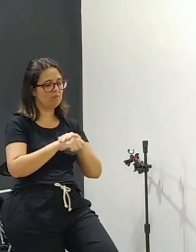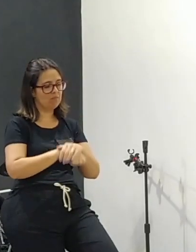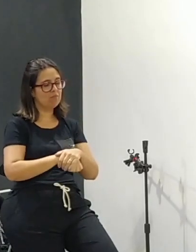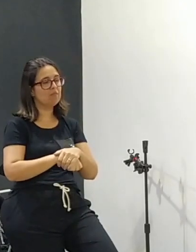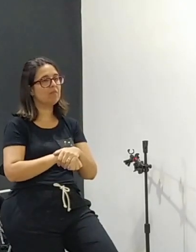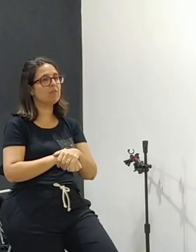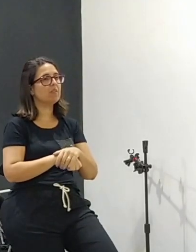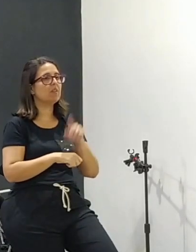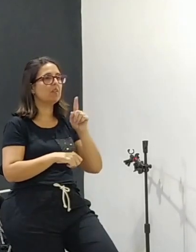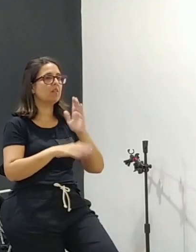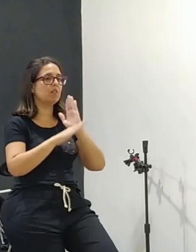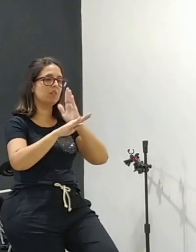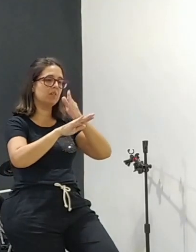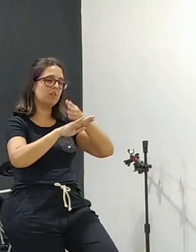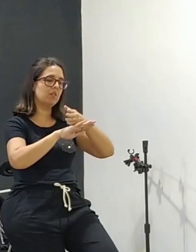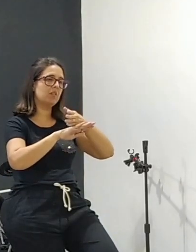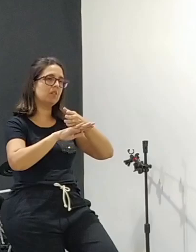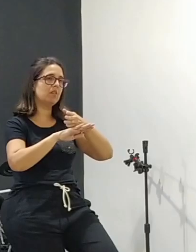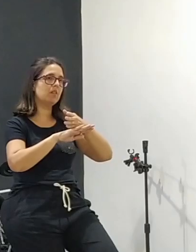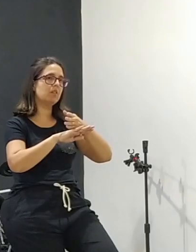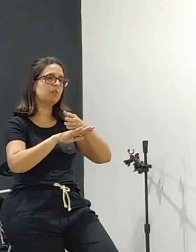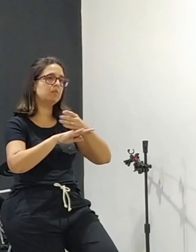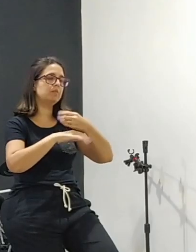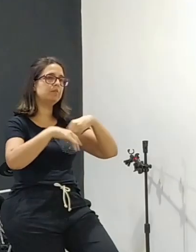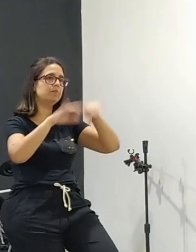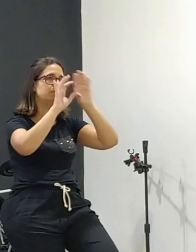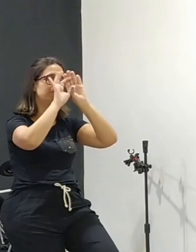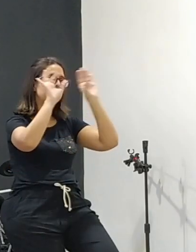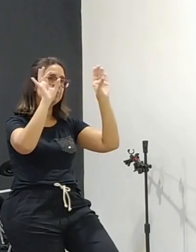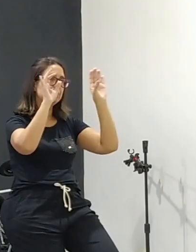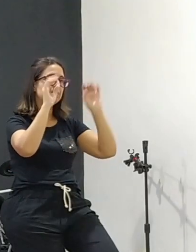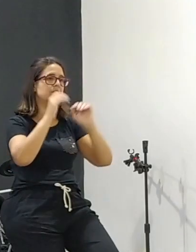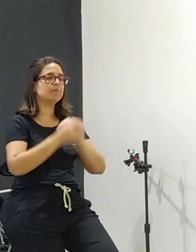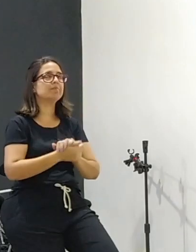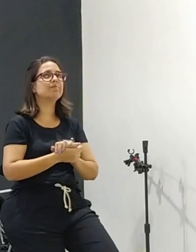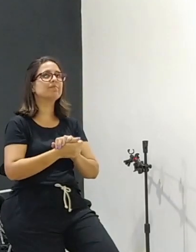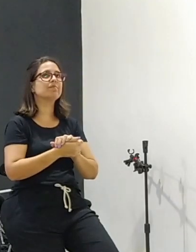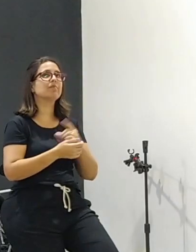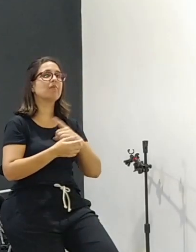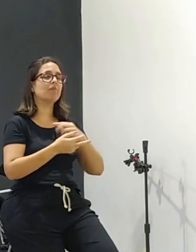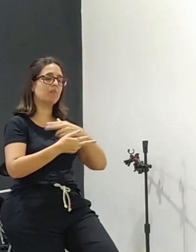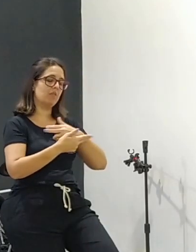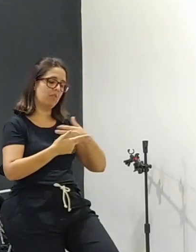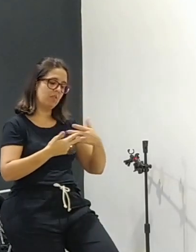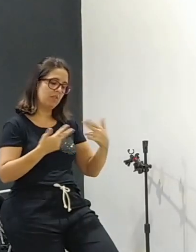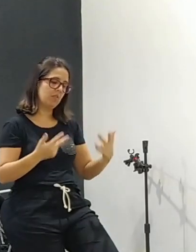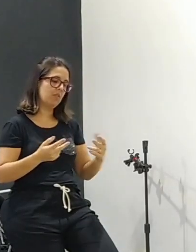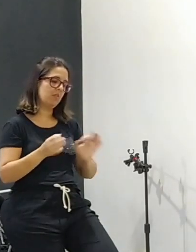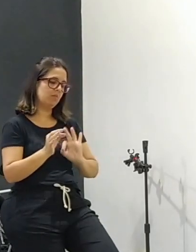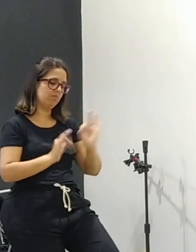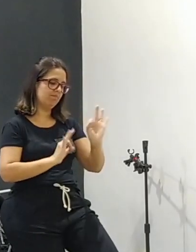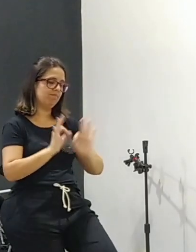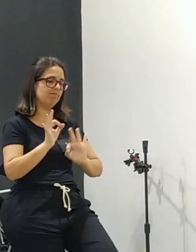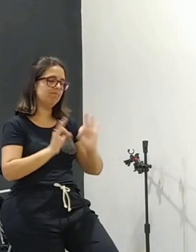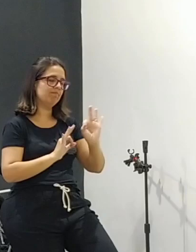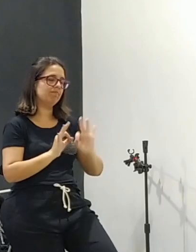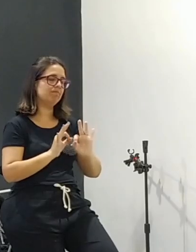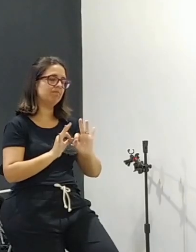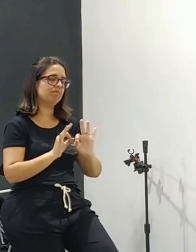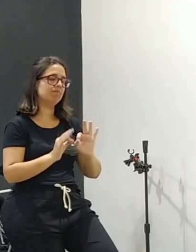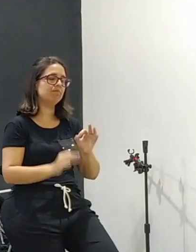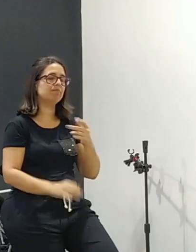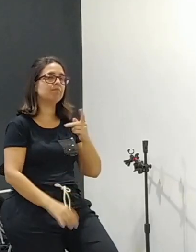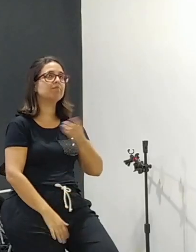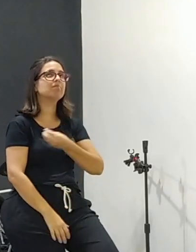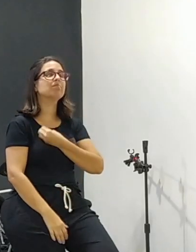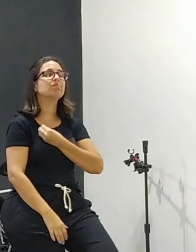noite, de você entrar nesse lugar, né? Herdar esse lugar, essas coisas que Ele preparou para você. E a